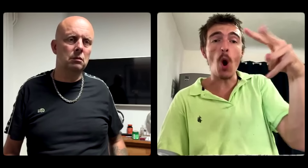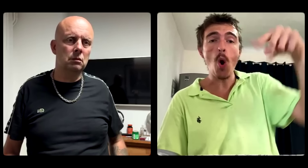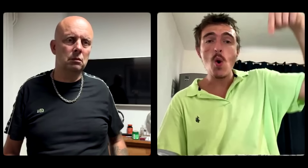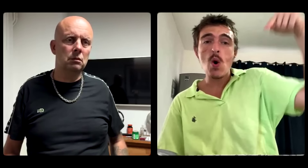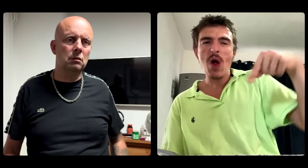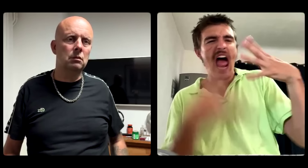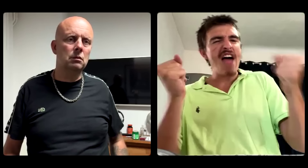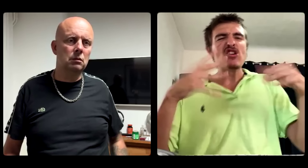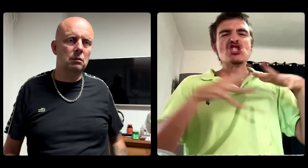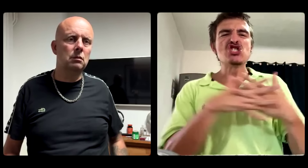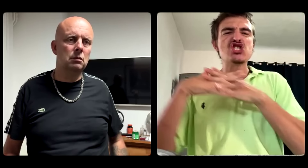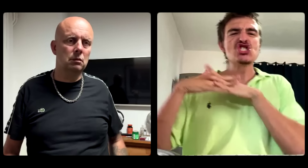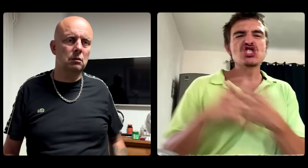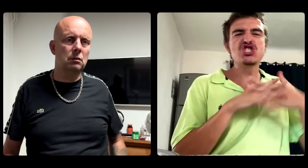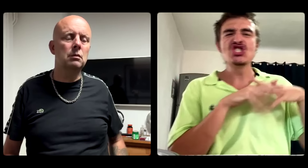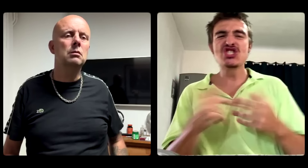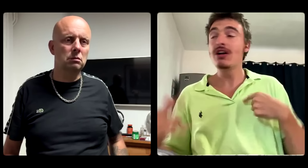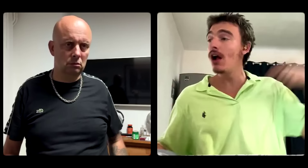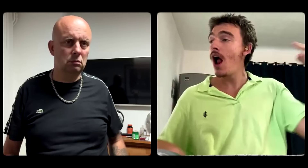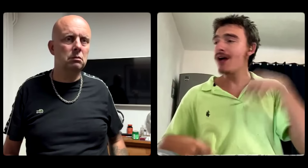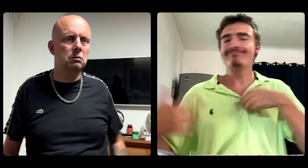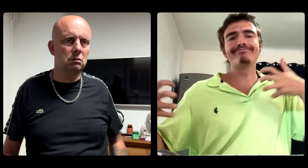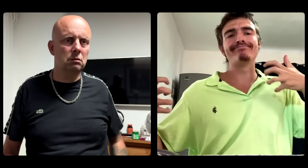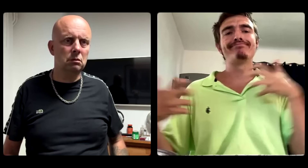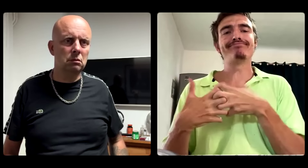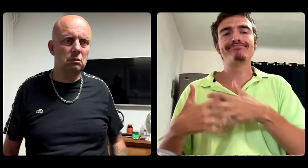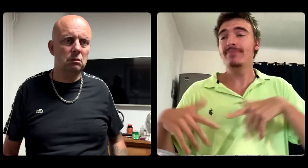Wat nou als ik het echt doe?